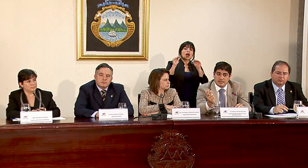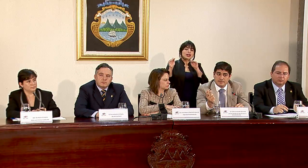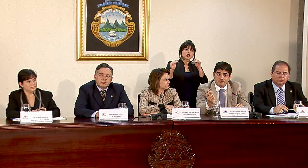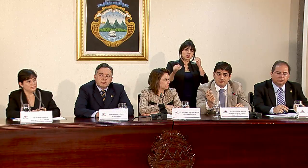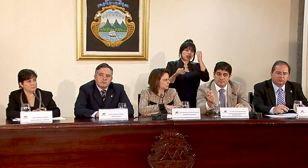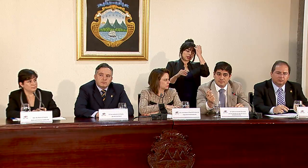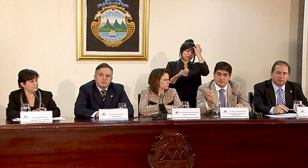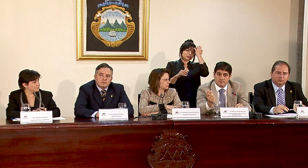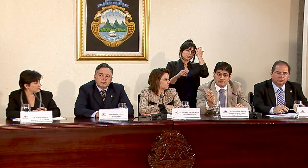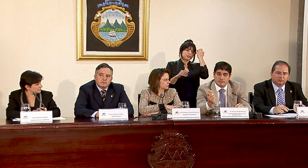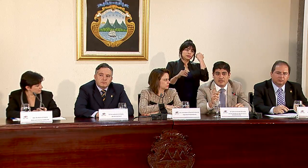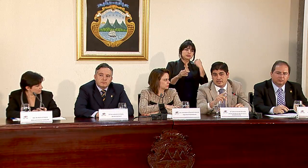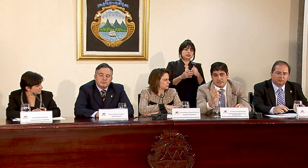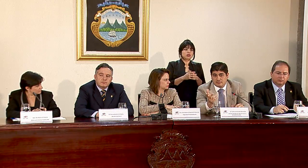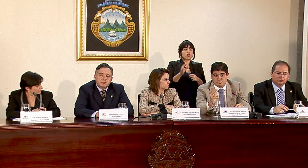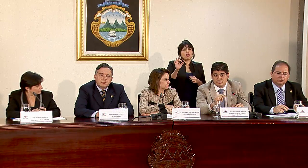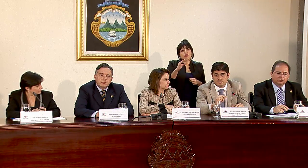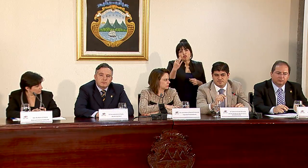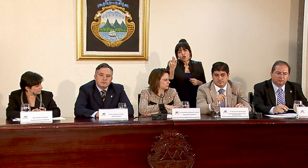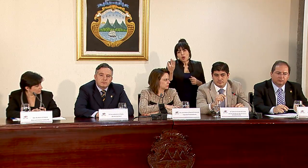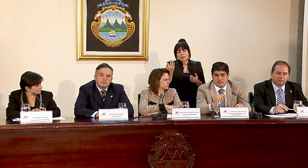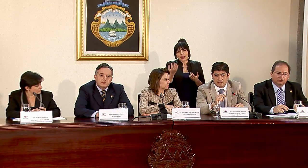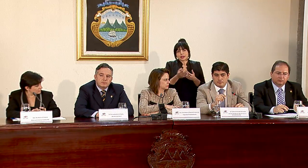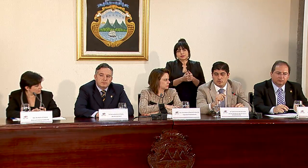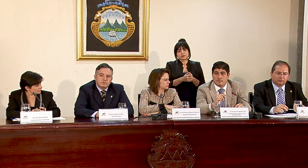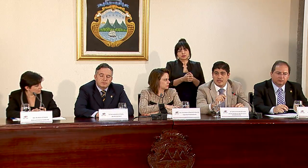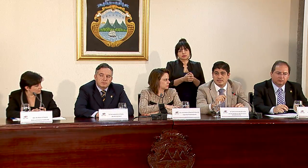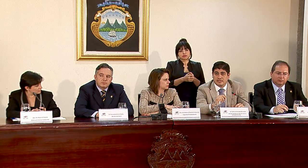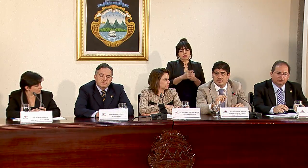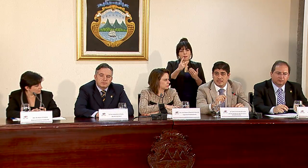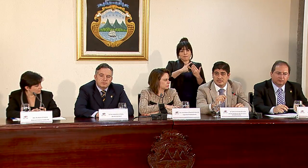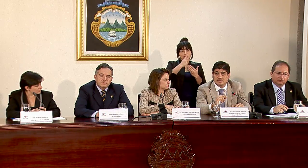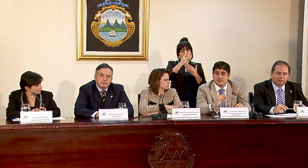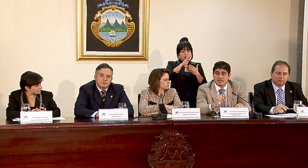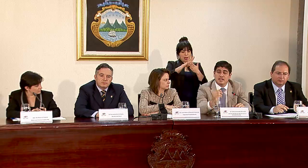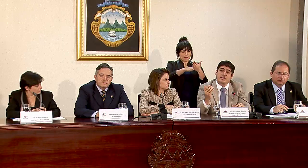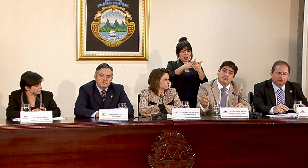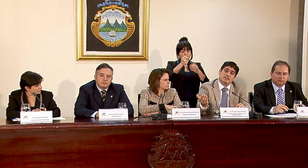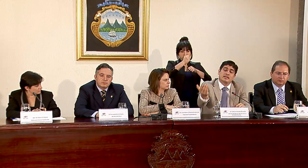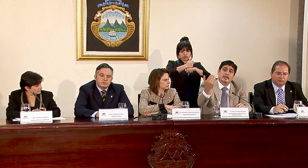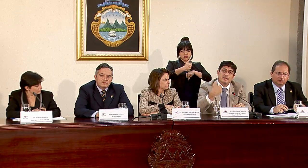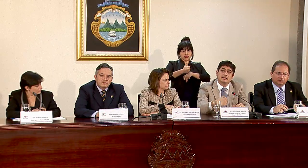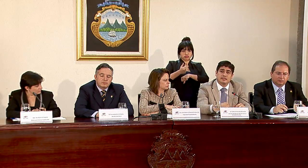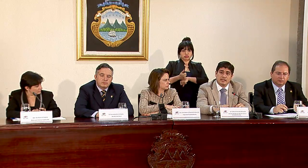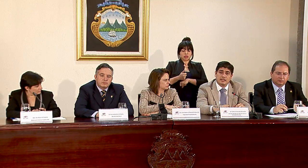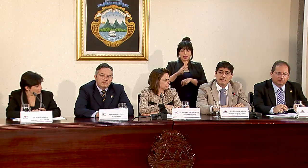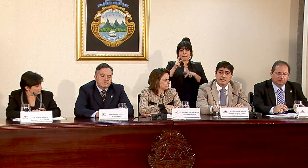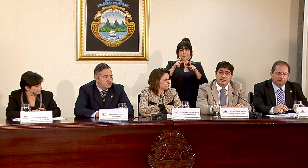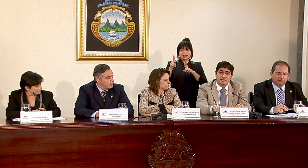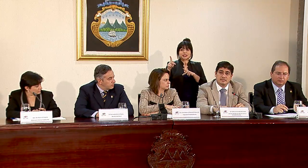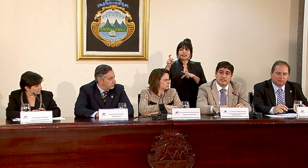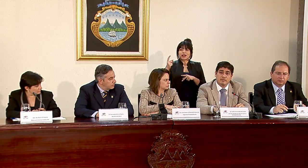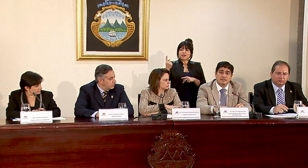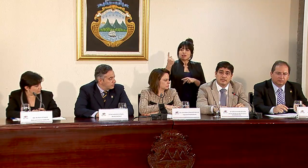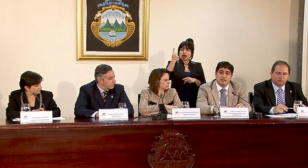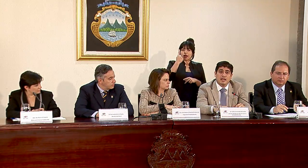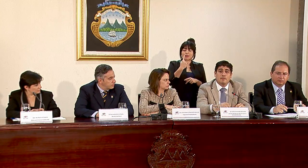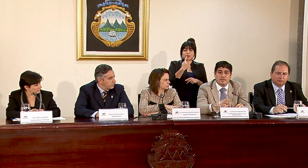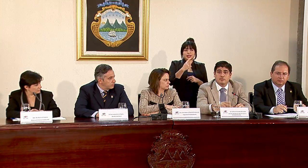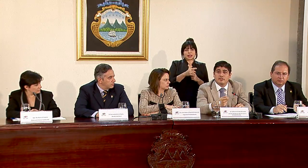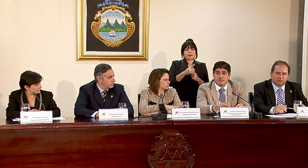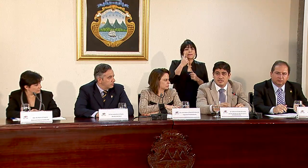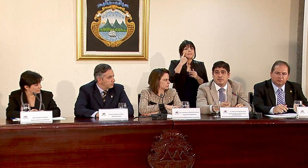de manera programadas, agendadas. Es decir, que en vez de que la gente tenga que venir necesariamente